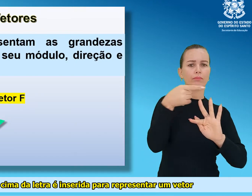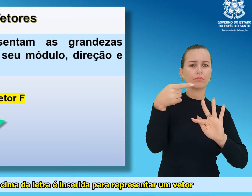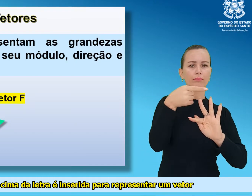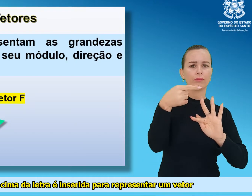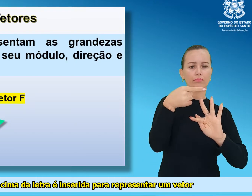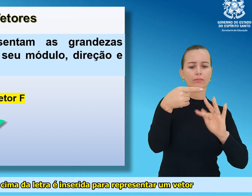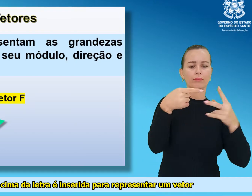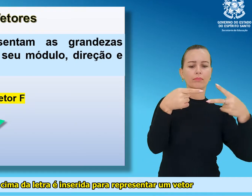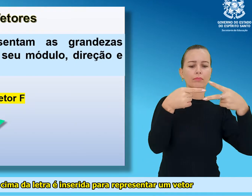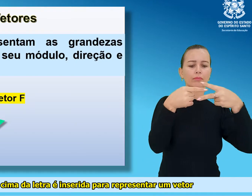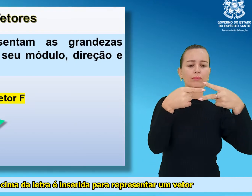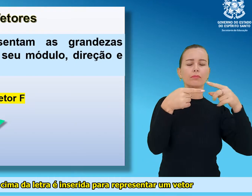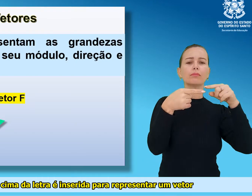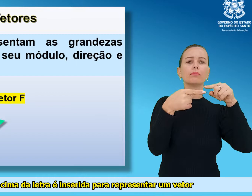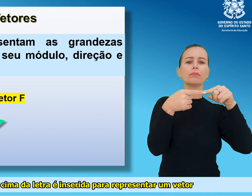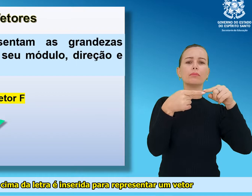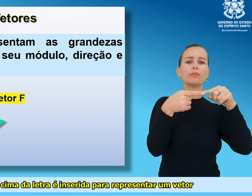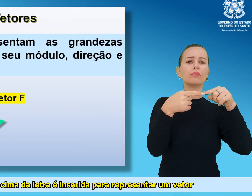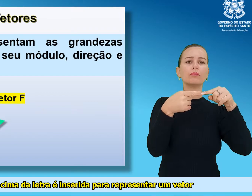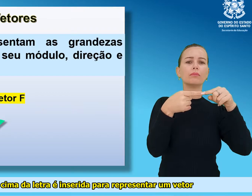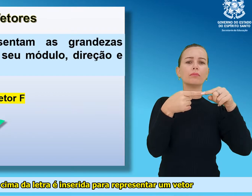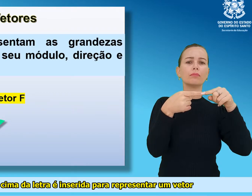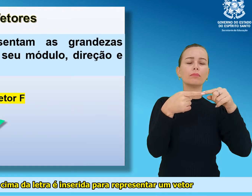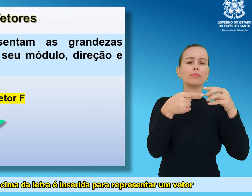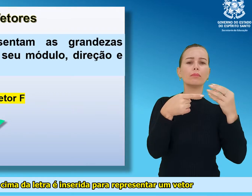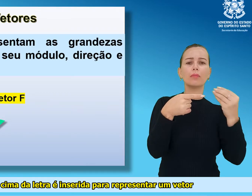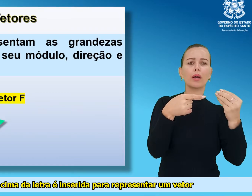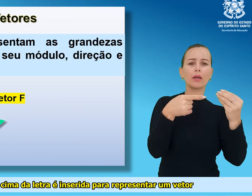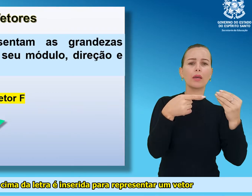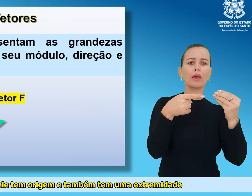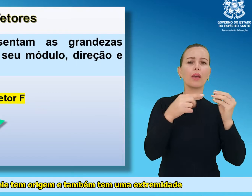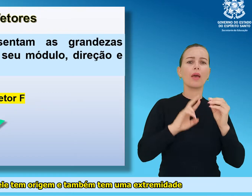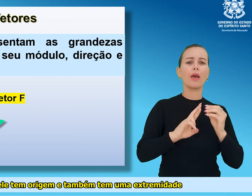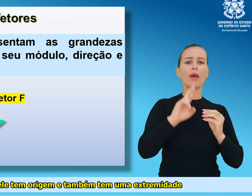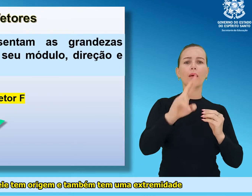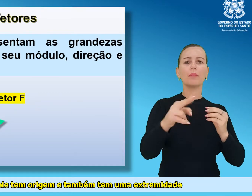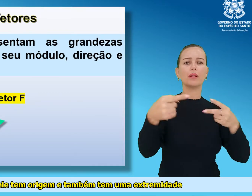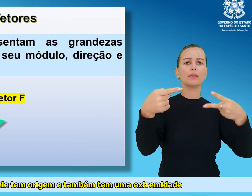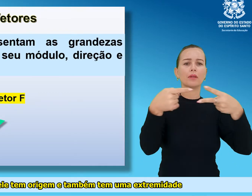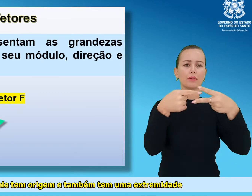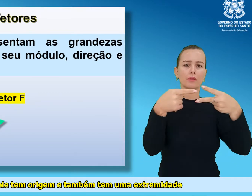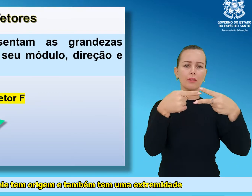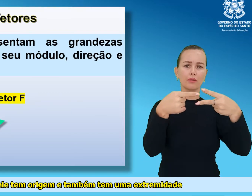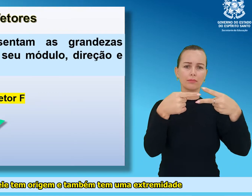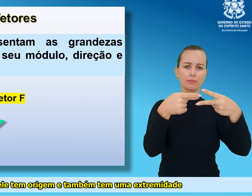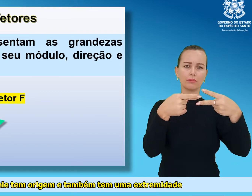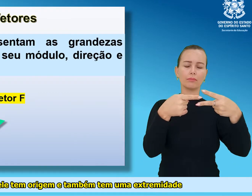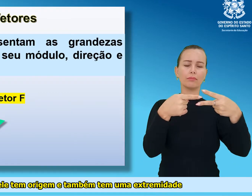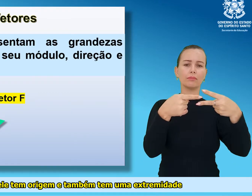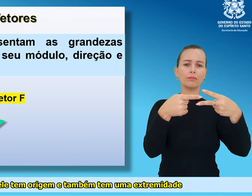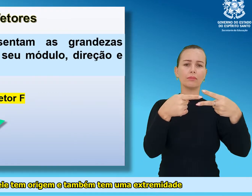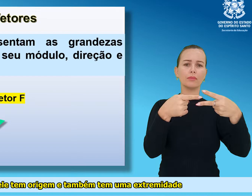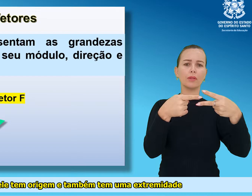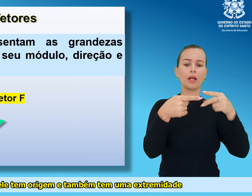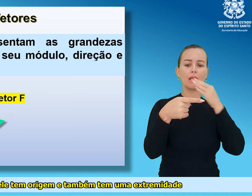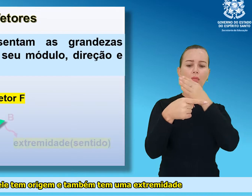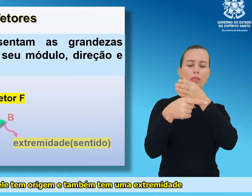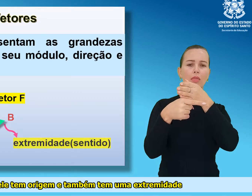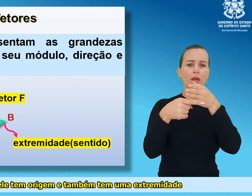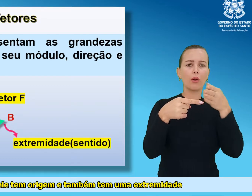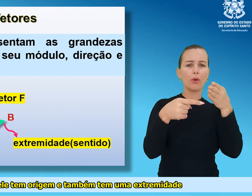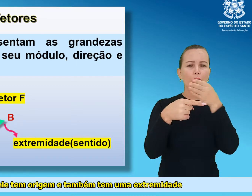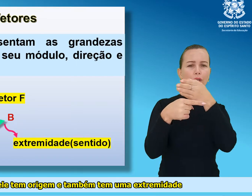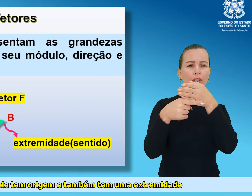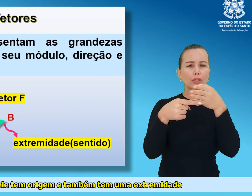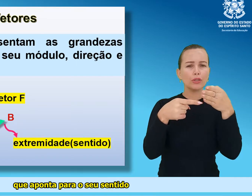cima da letra é inserida para representar um vetor. Um vetor ele tem origem e também tem